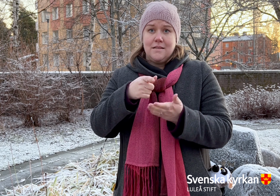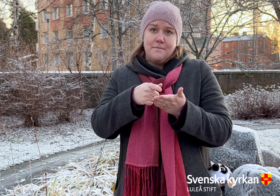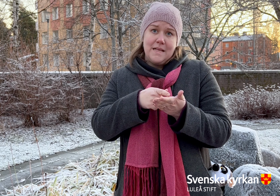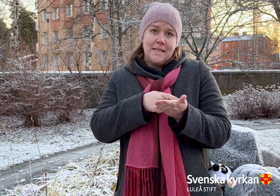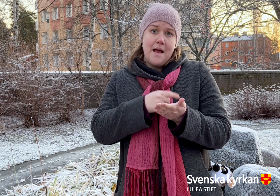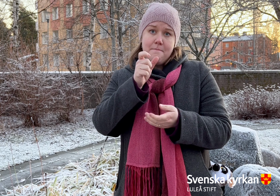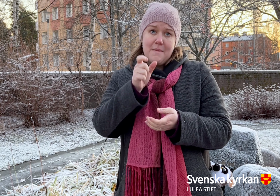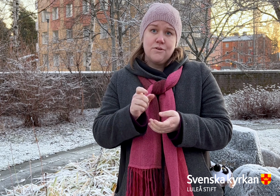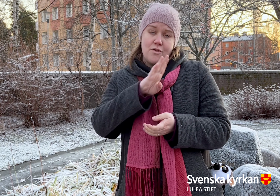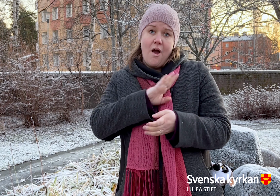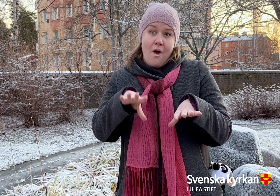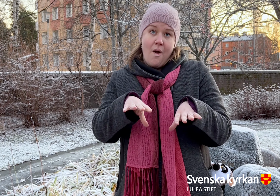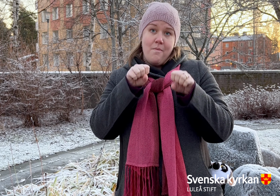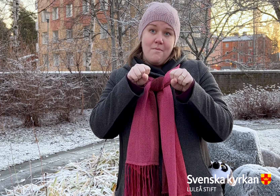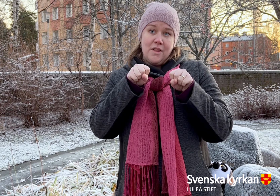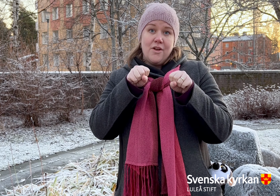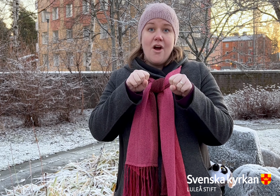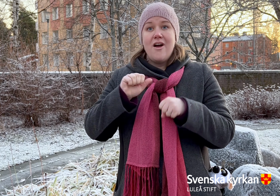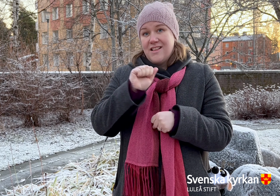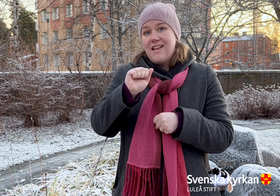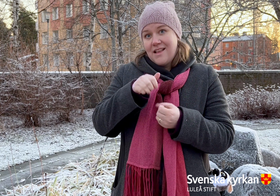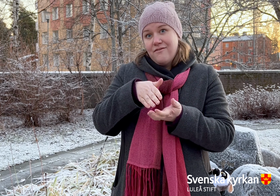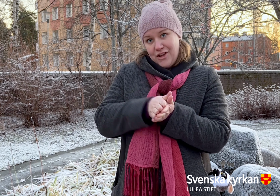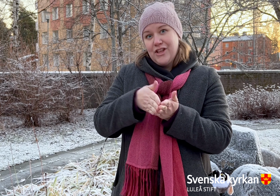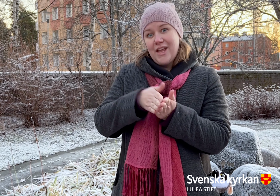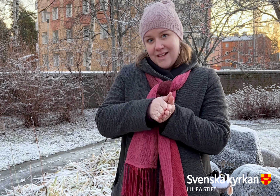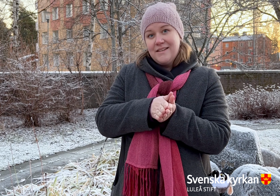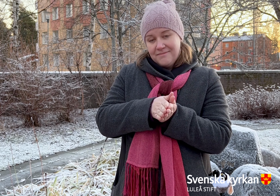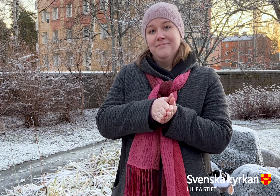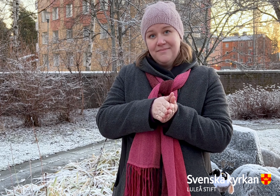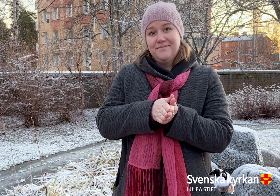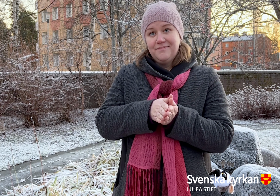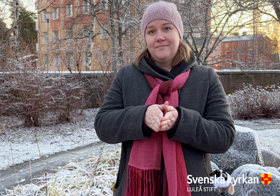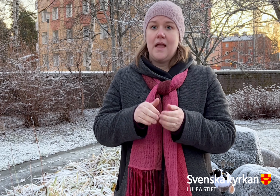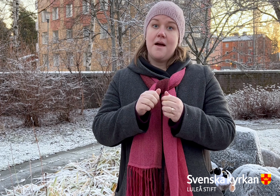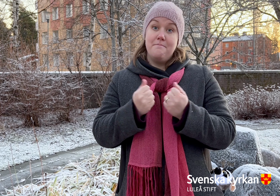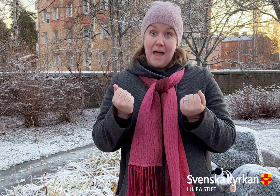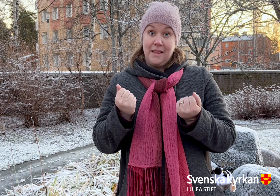Det fanns en speciell person som hade uppdraget att tvätta fötter.